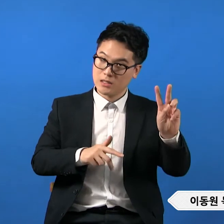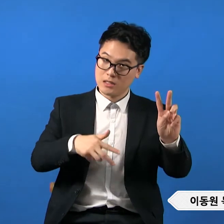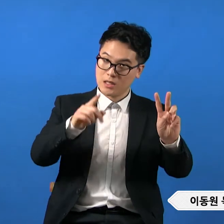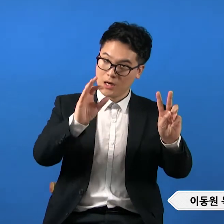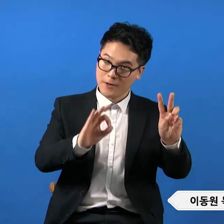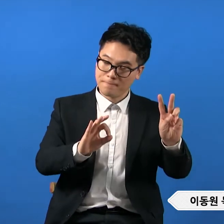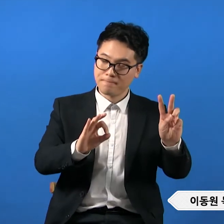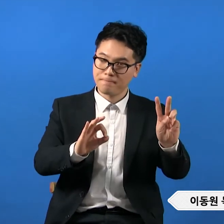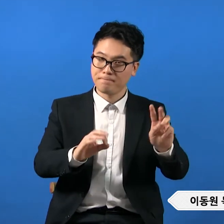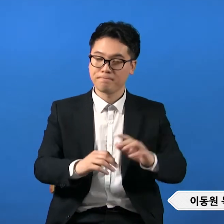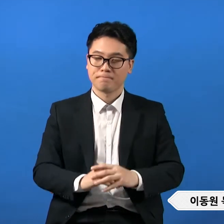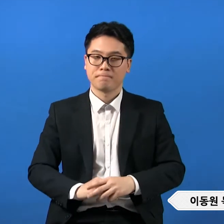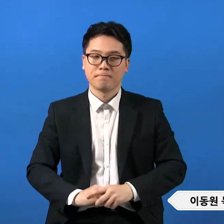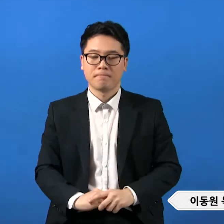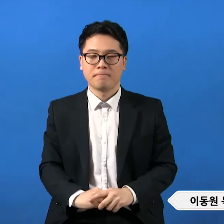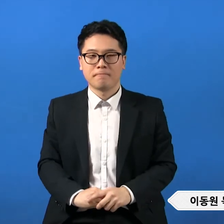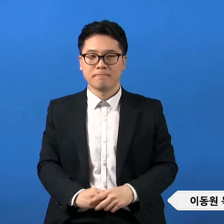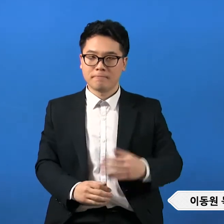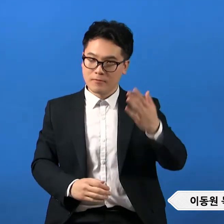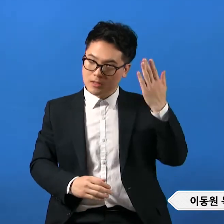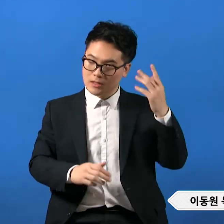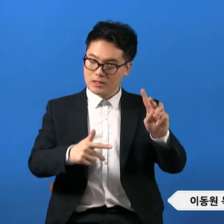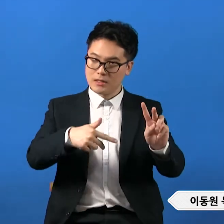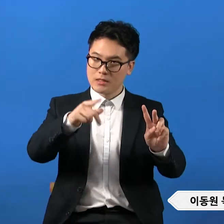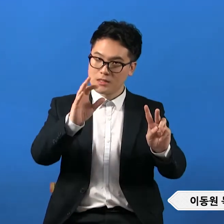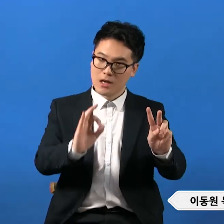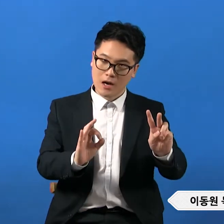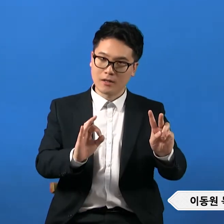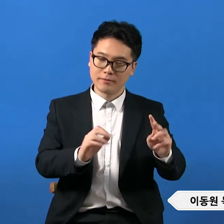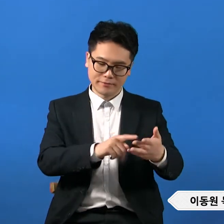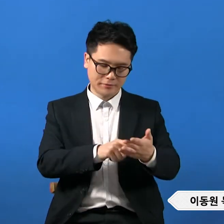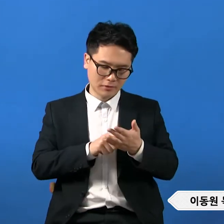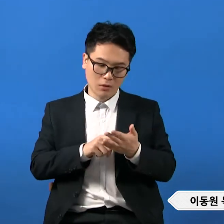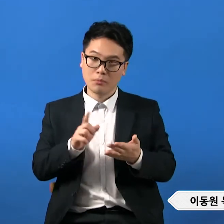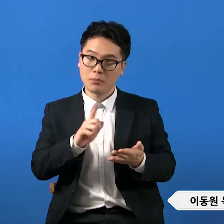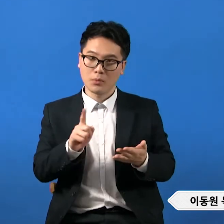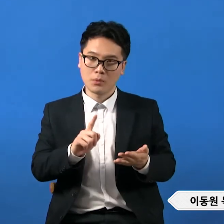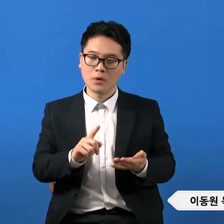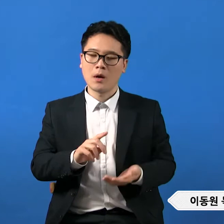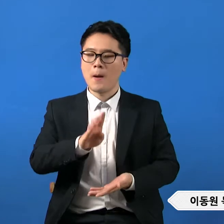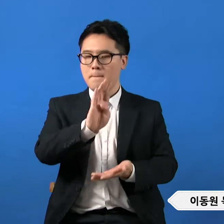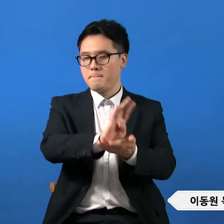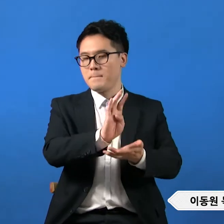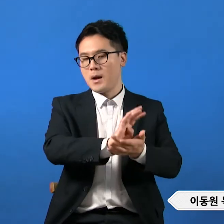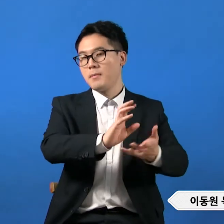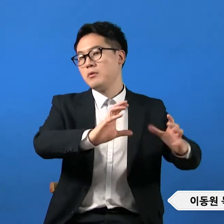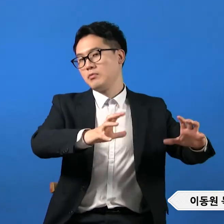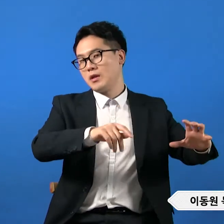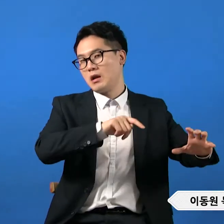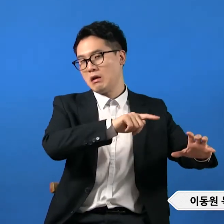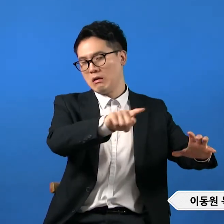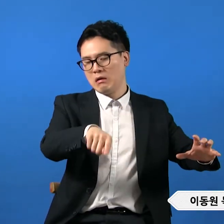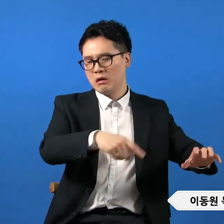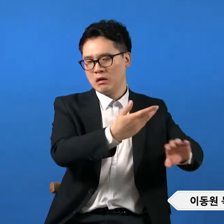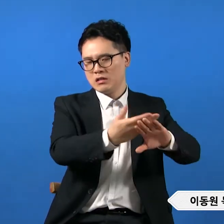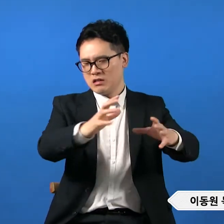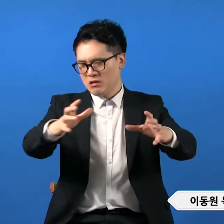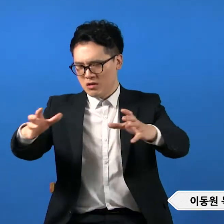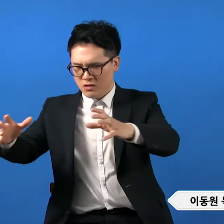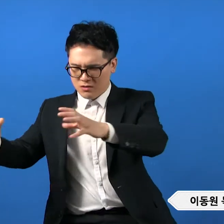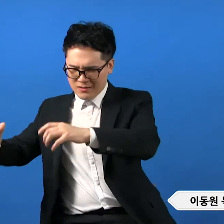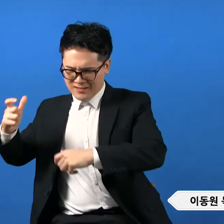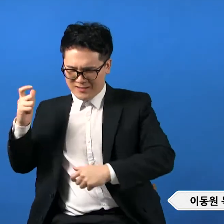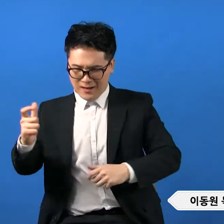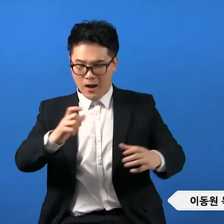본문은 3장인데요. 지나간 2장에 묘사된 바벨론 제국을 위시한 그 열국들에 대한 하나님의